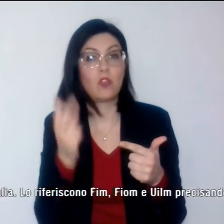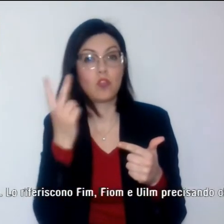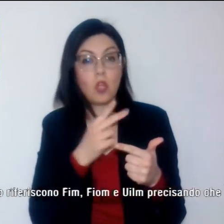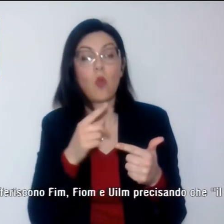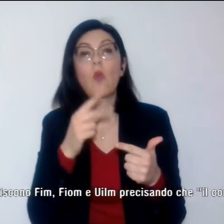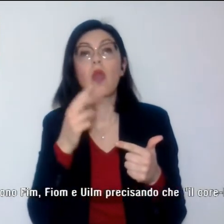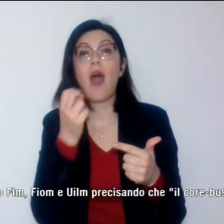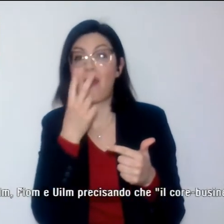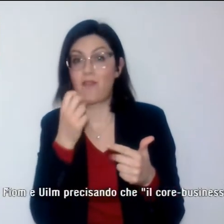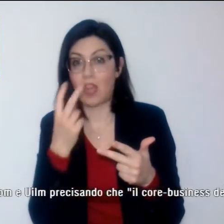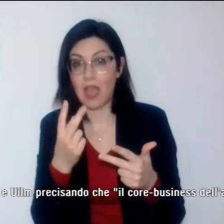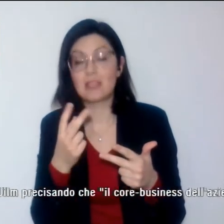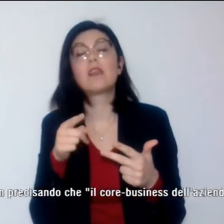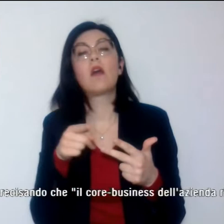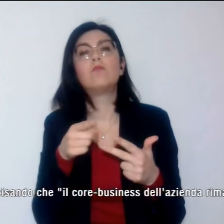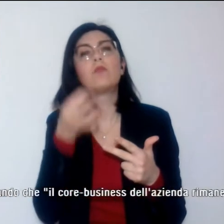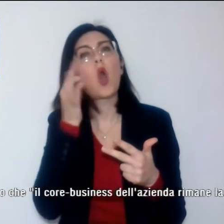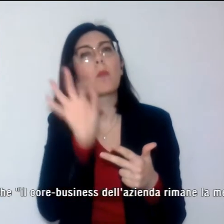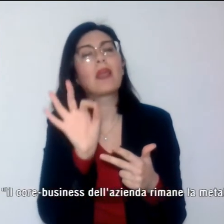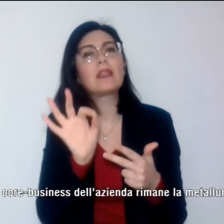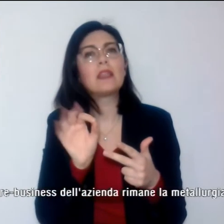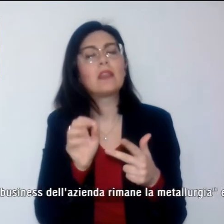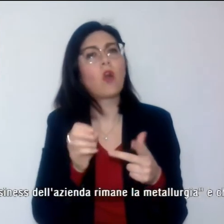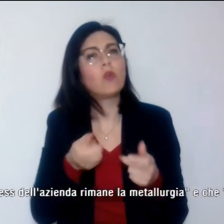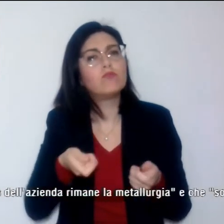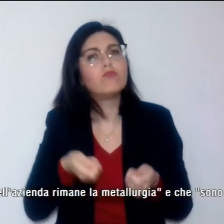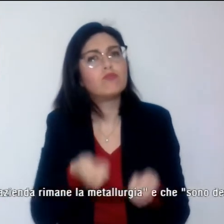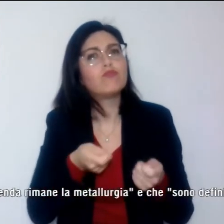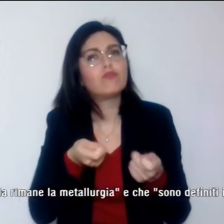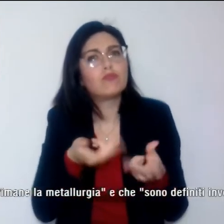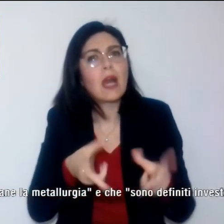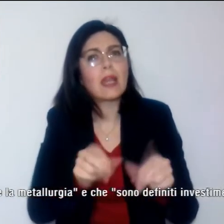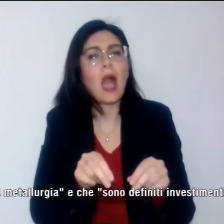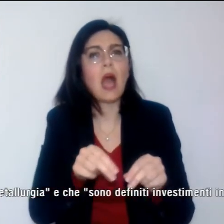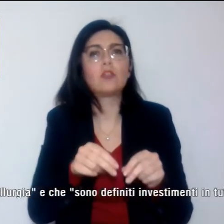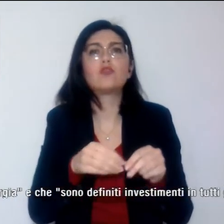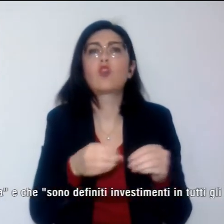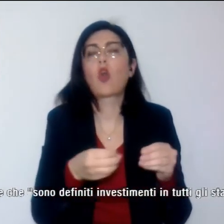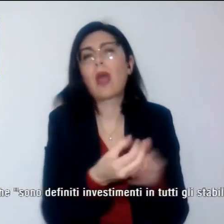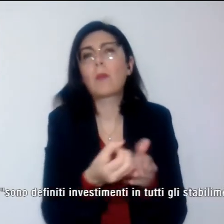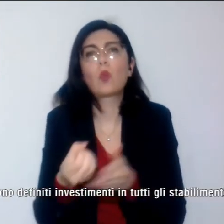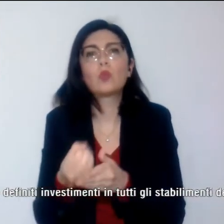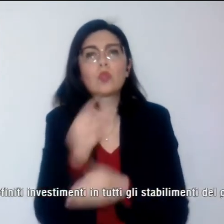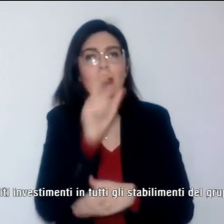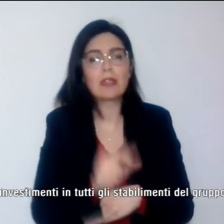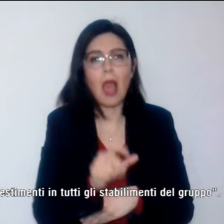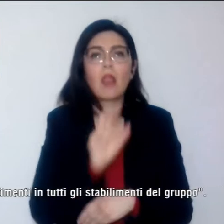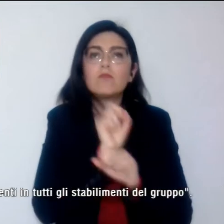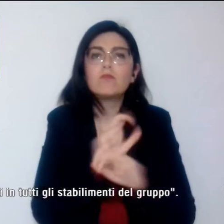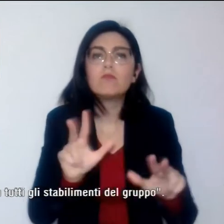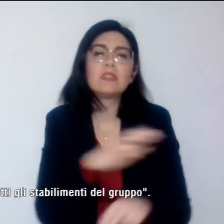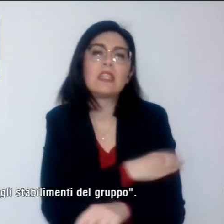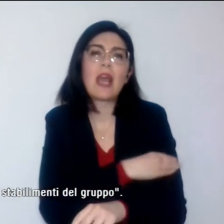finalizzato al rilancio dei siti produttivi in italia lo riferiscono fim fiom e uilm